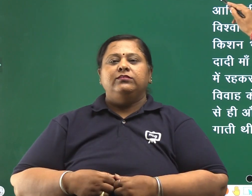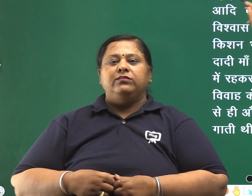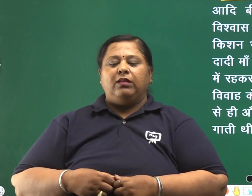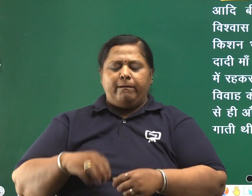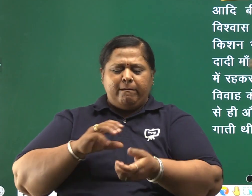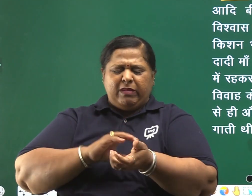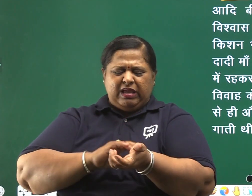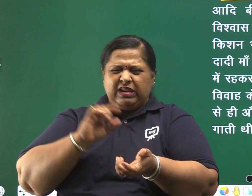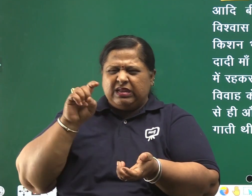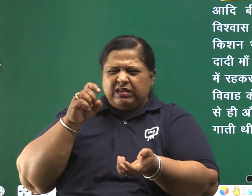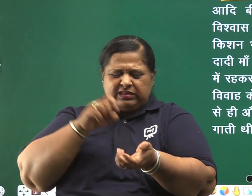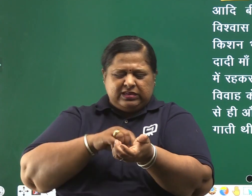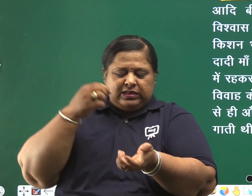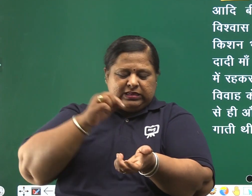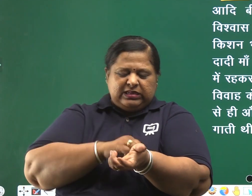मलेरिया,